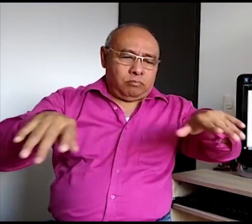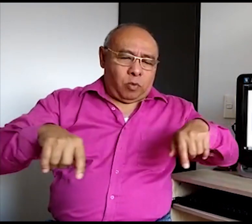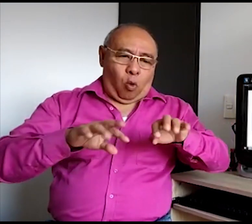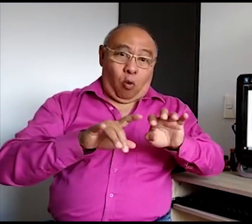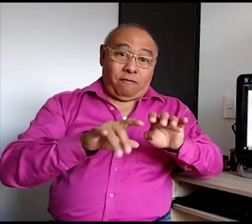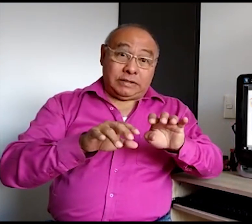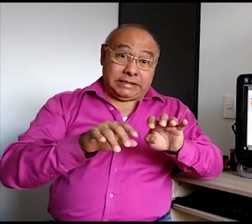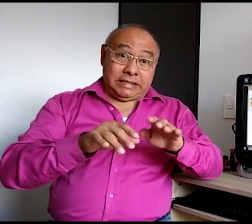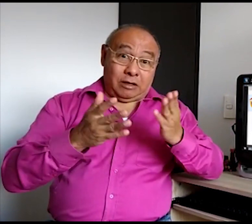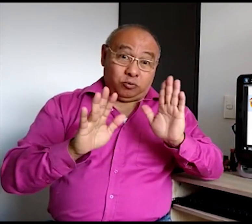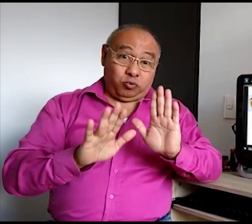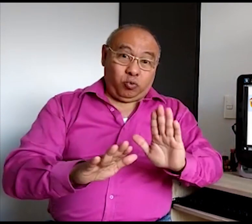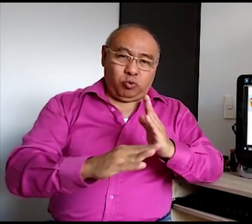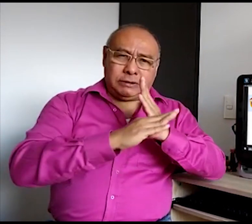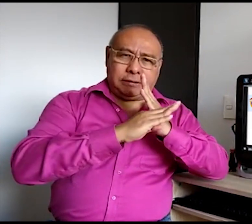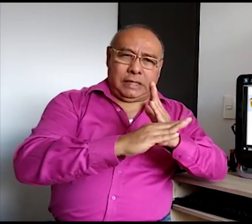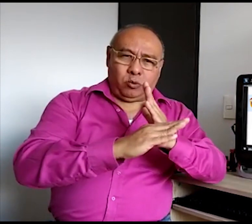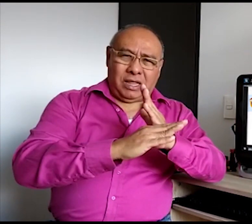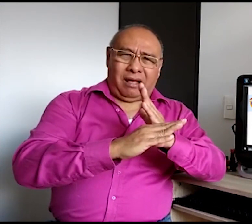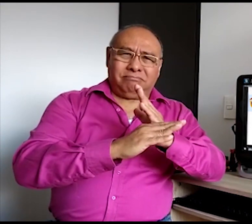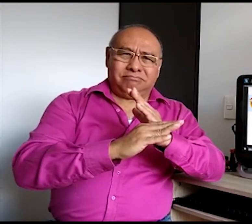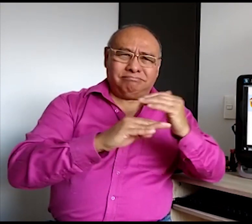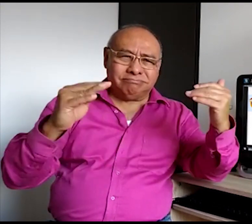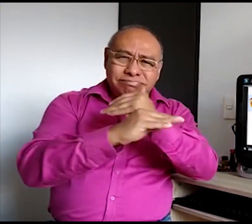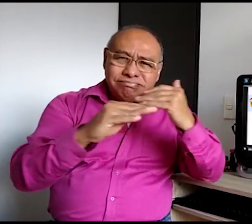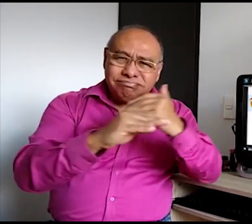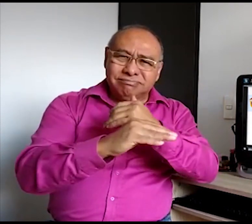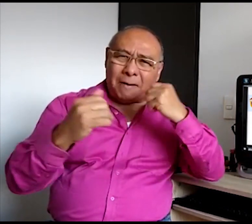especialmente de la Agencia Nacional de Seguridad Vial.